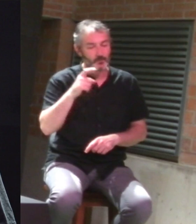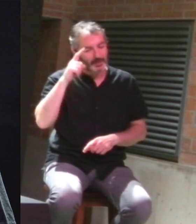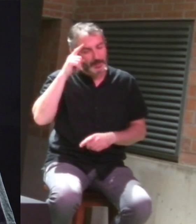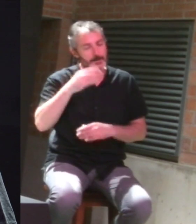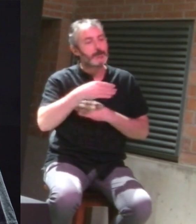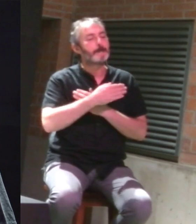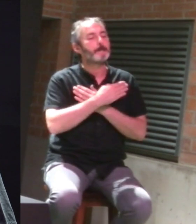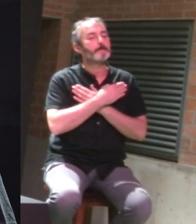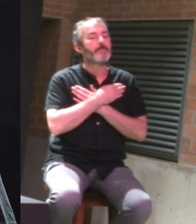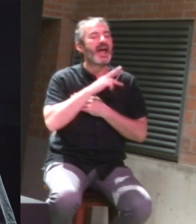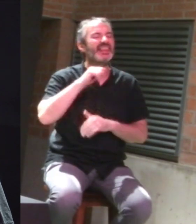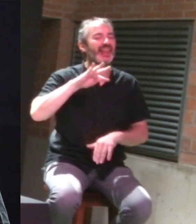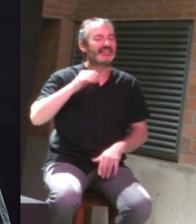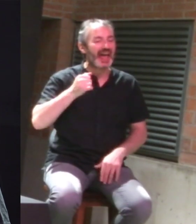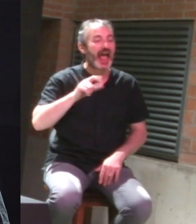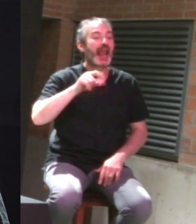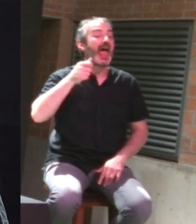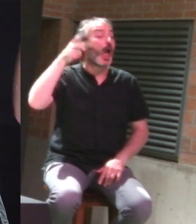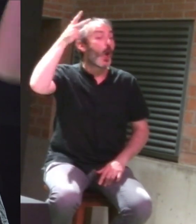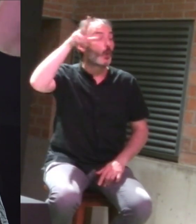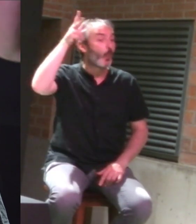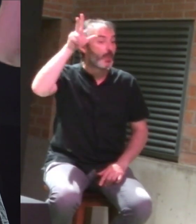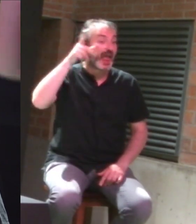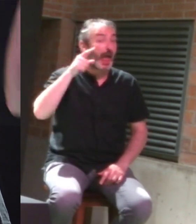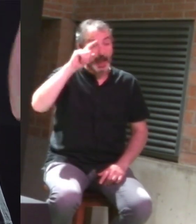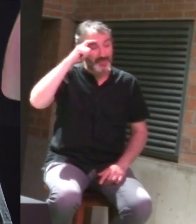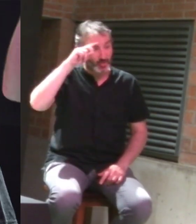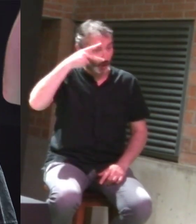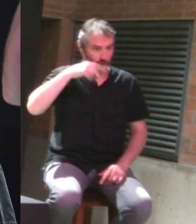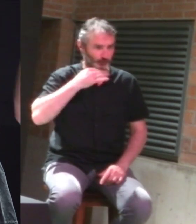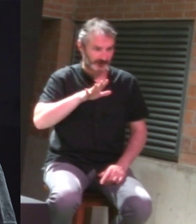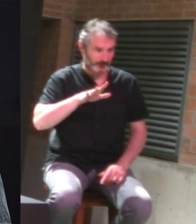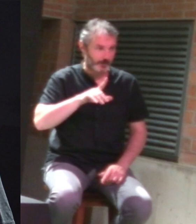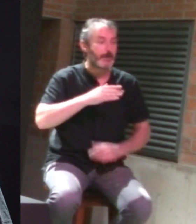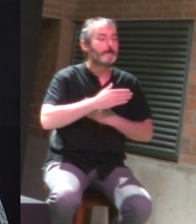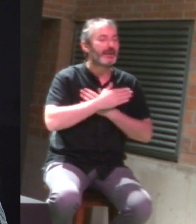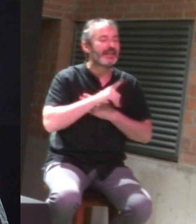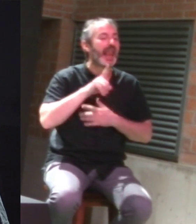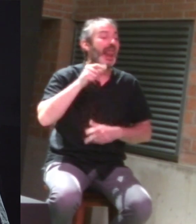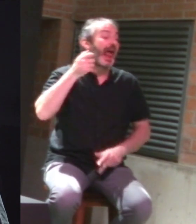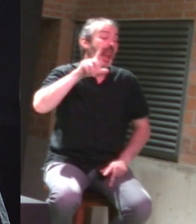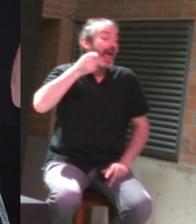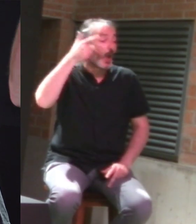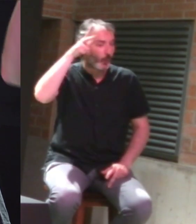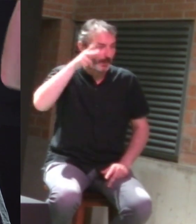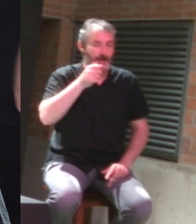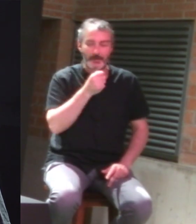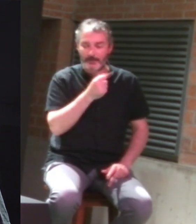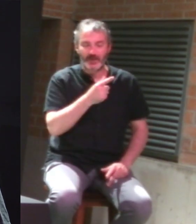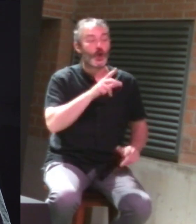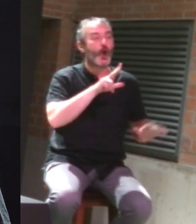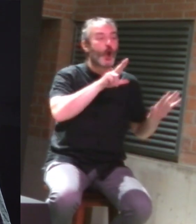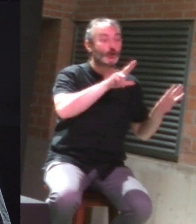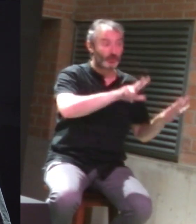como Marieta la Rubia, de la que desconocemos incluso el apellido, que actuó entre 1888 y